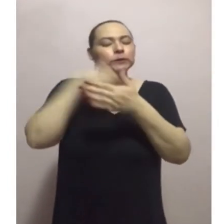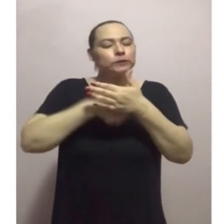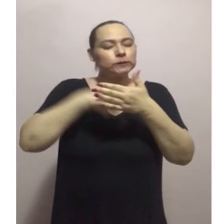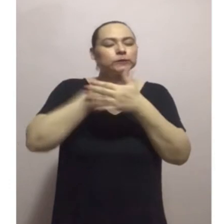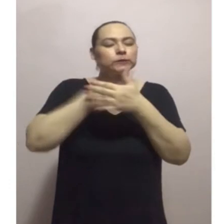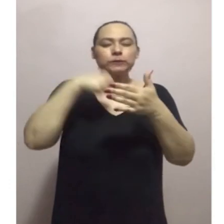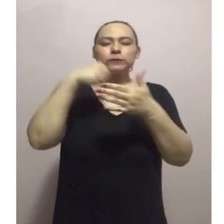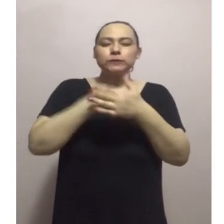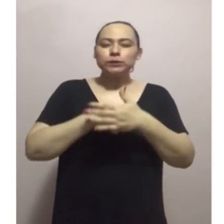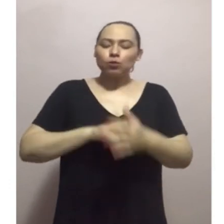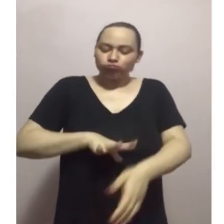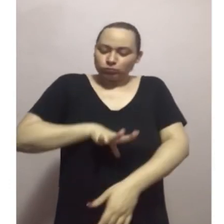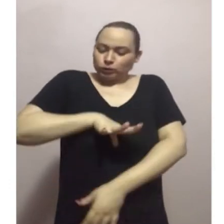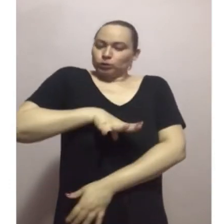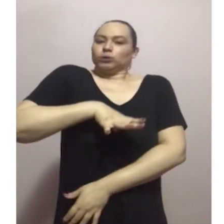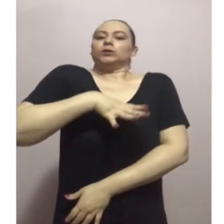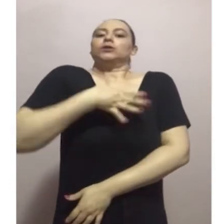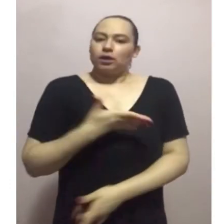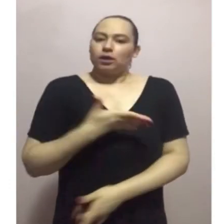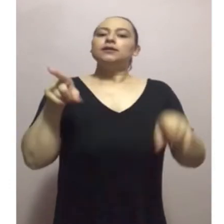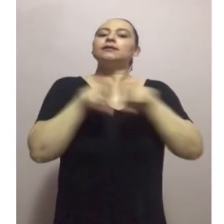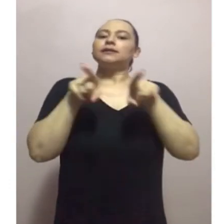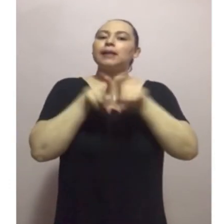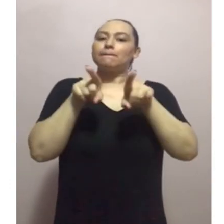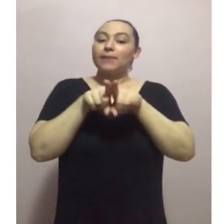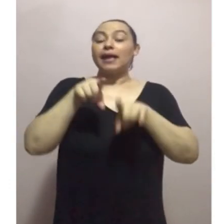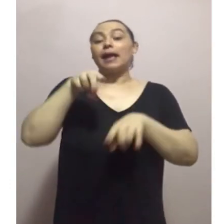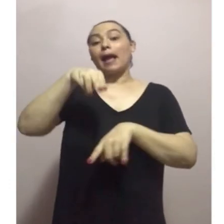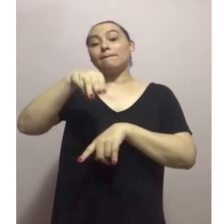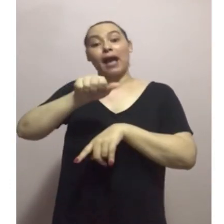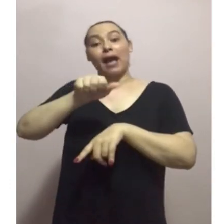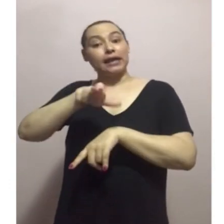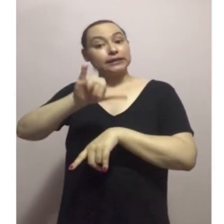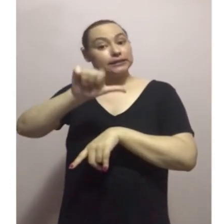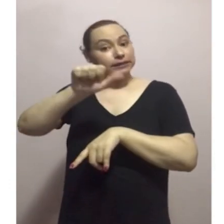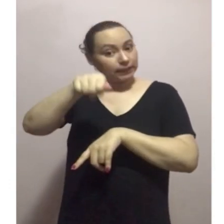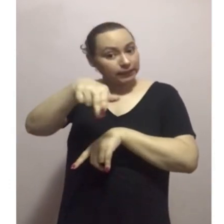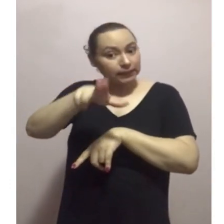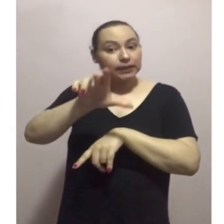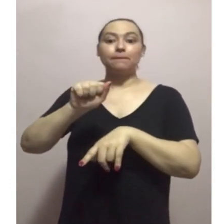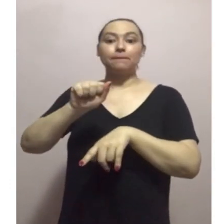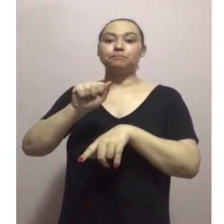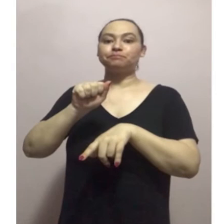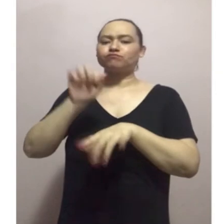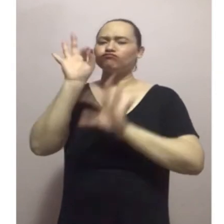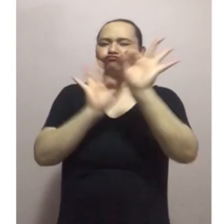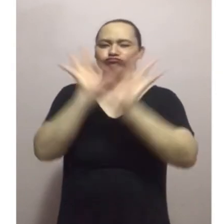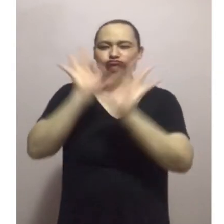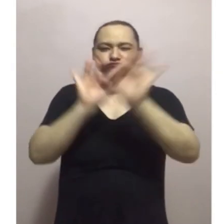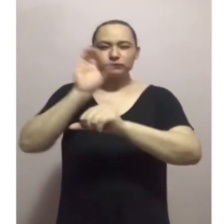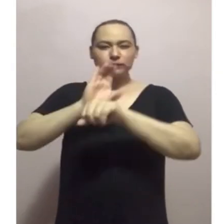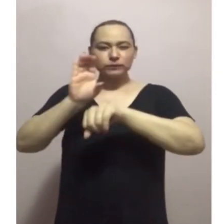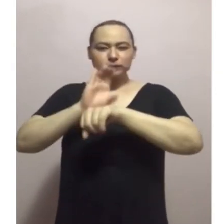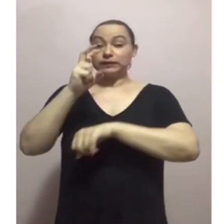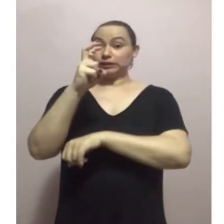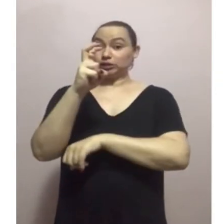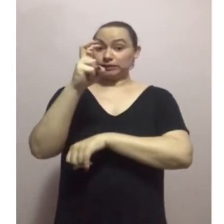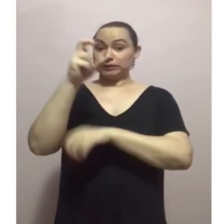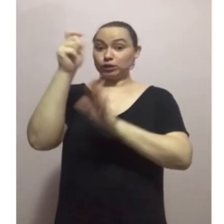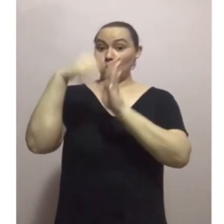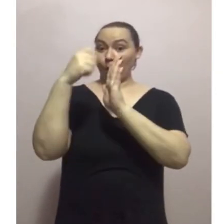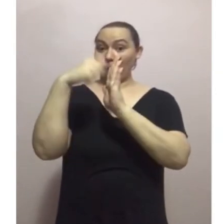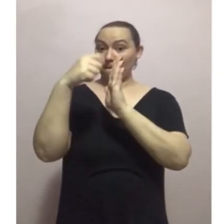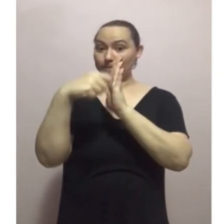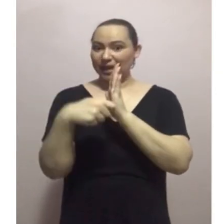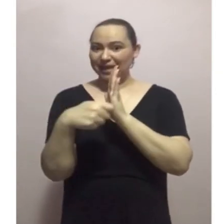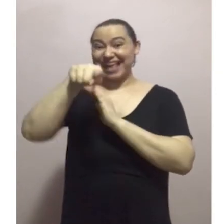me encorajou, né? Então ele pegou uma ponta, Mariana outra. Mariana montou um curso com 7 disciplinas, de 5